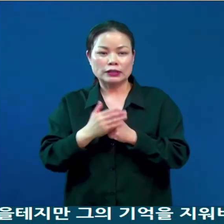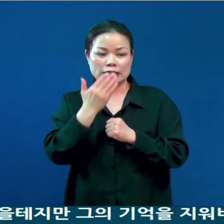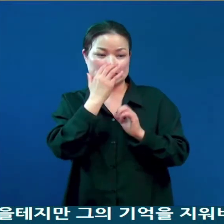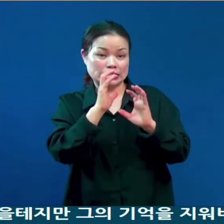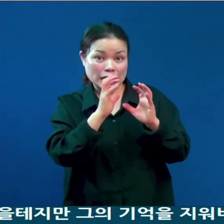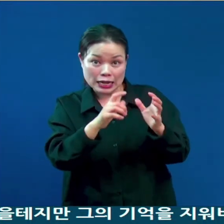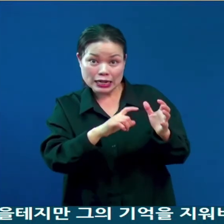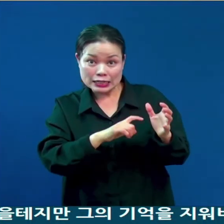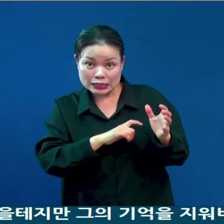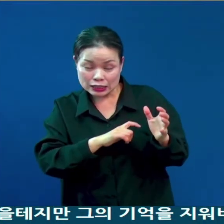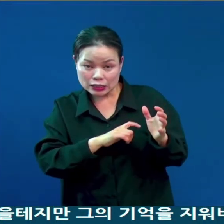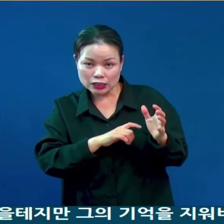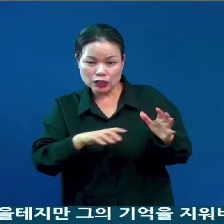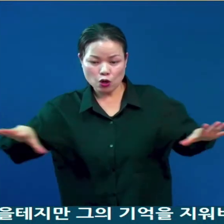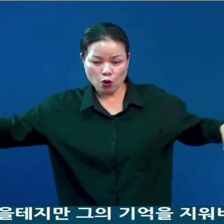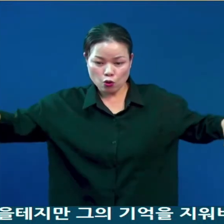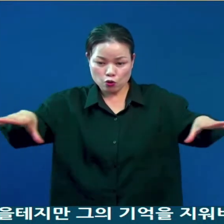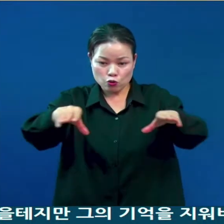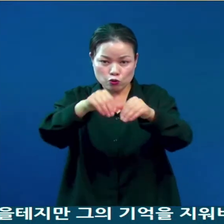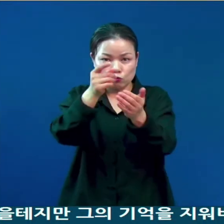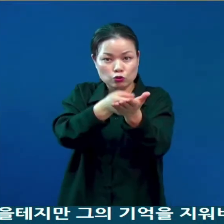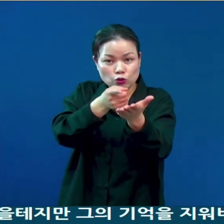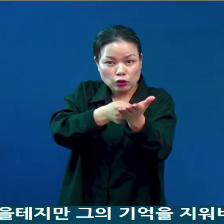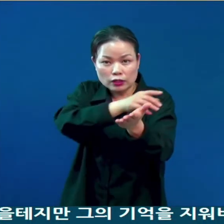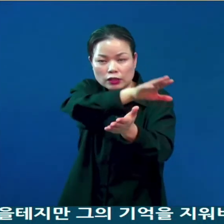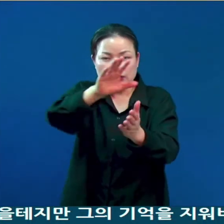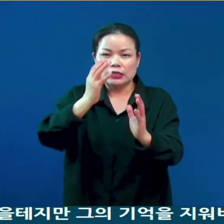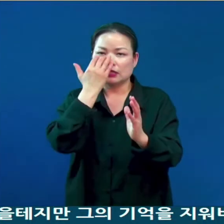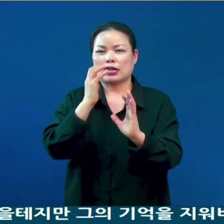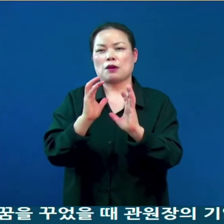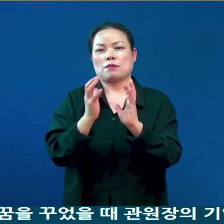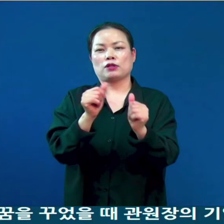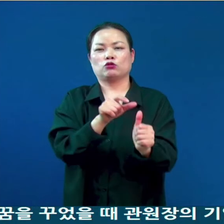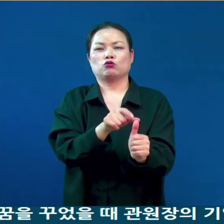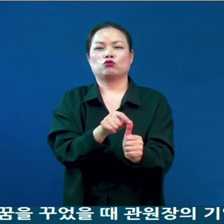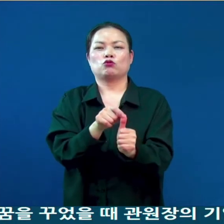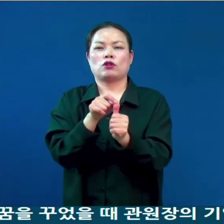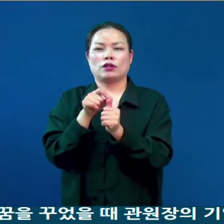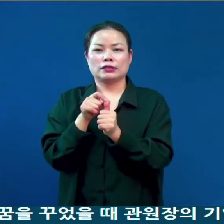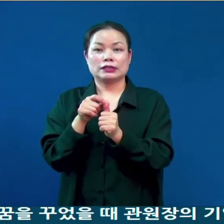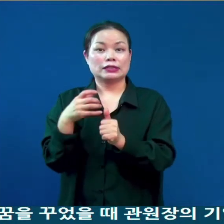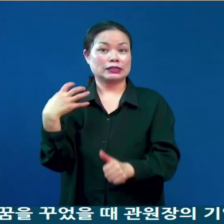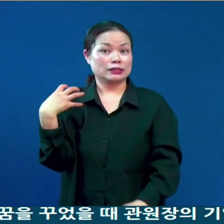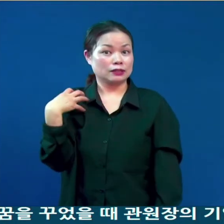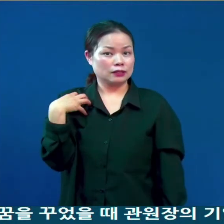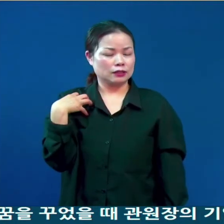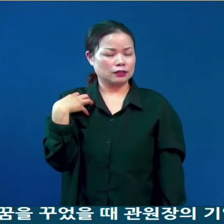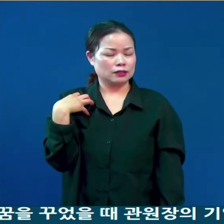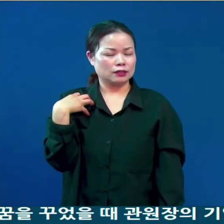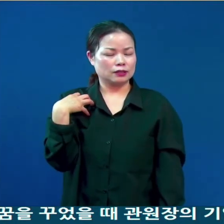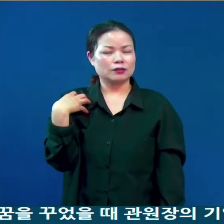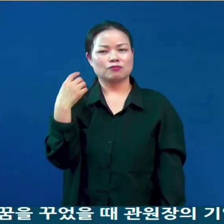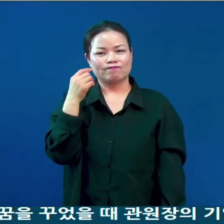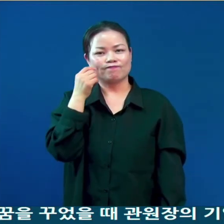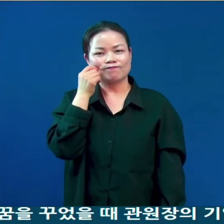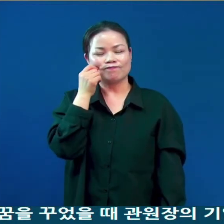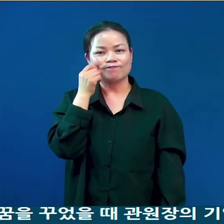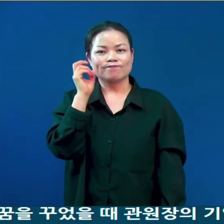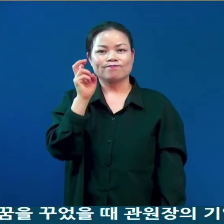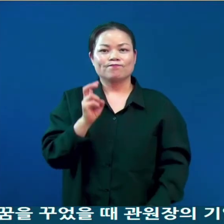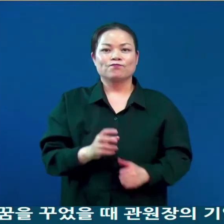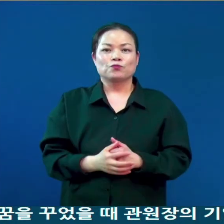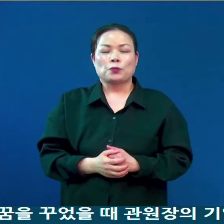이스라엘이라는 이름, 또 국무총리가 되어서 이스라엘 백성들을 구원하는 그 역할들 감당할 수 없었을